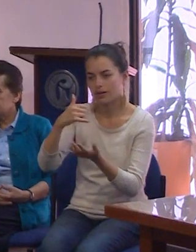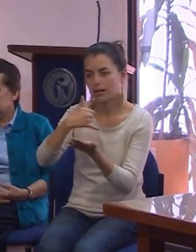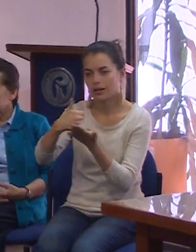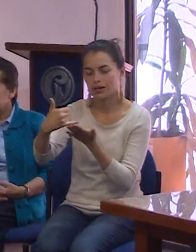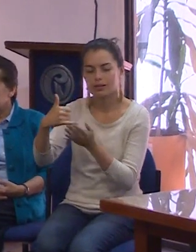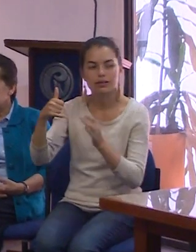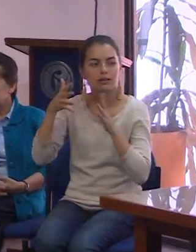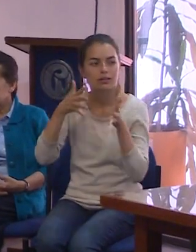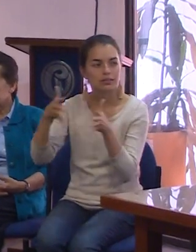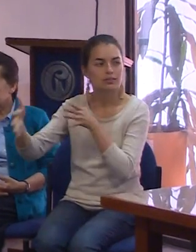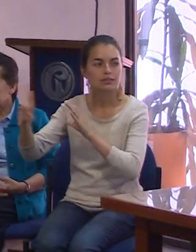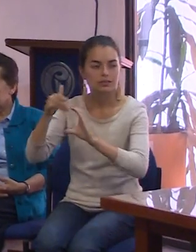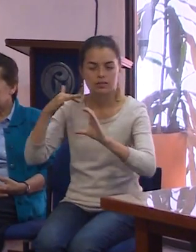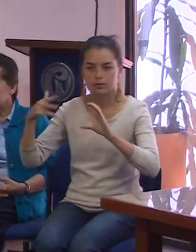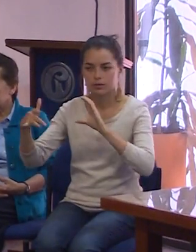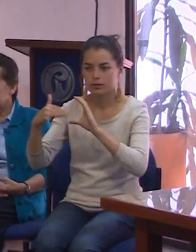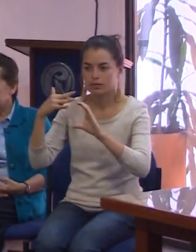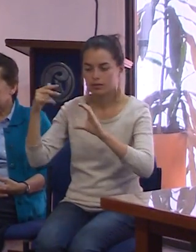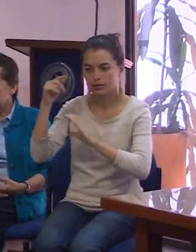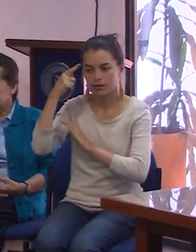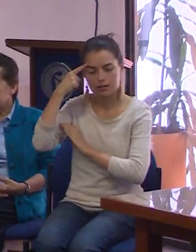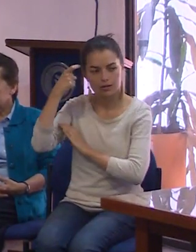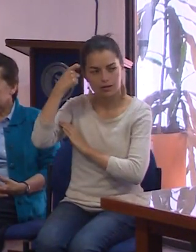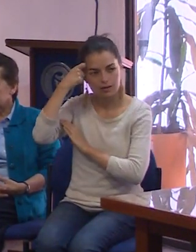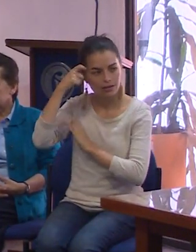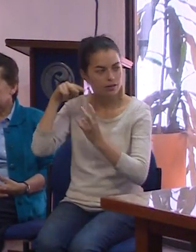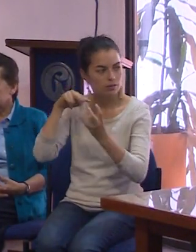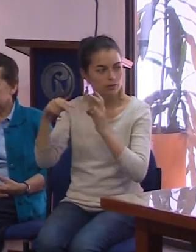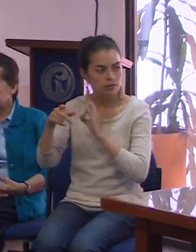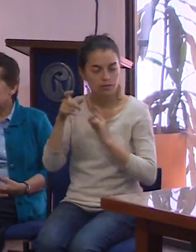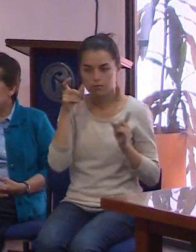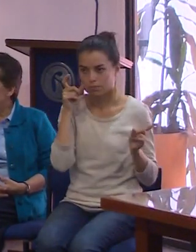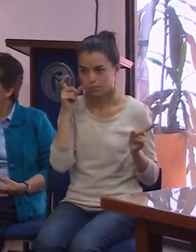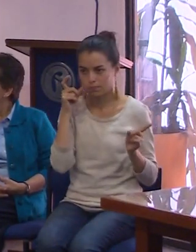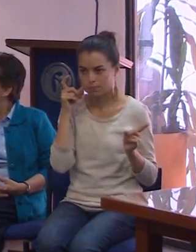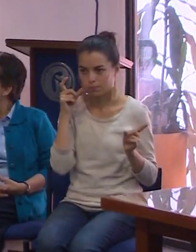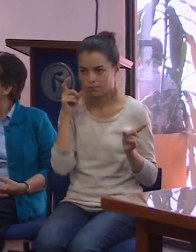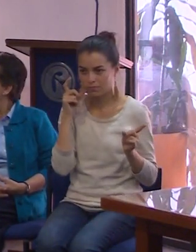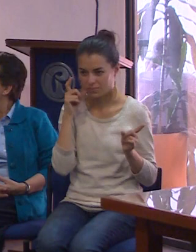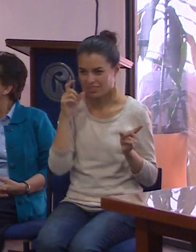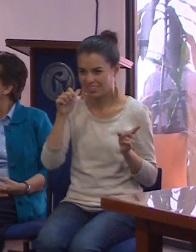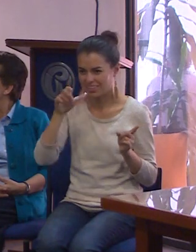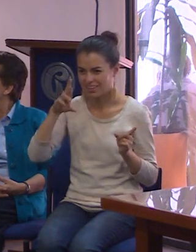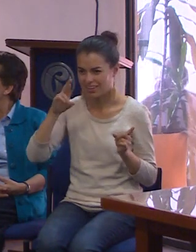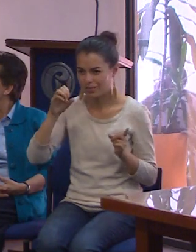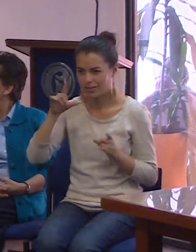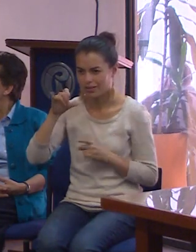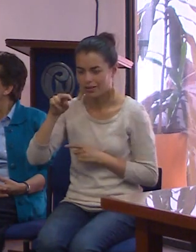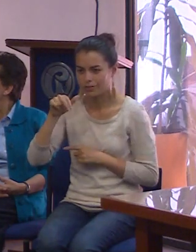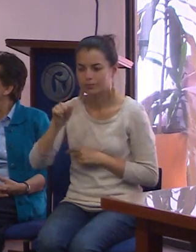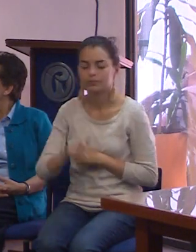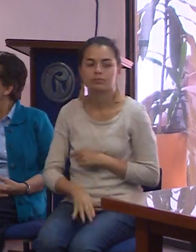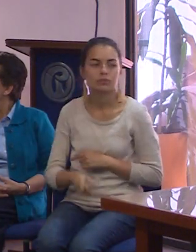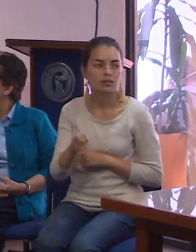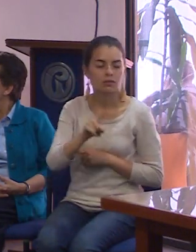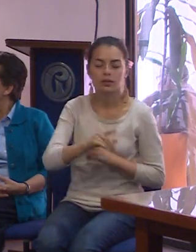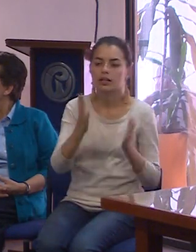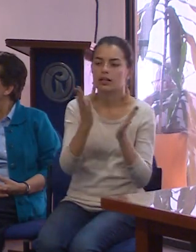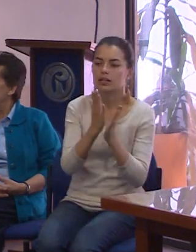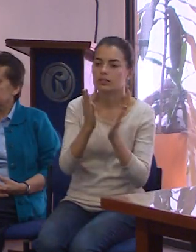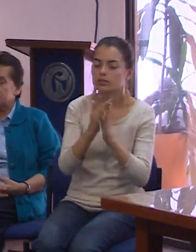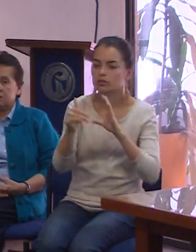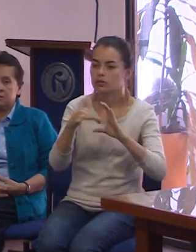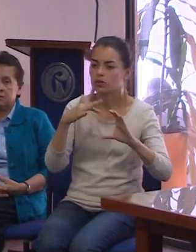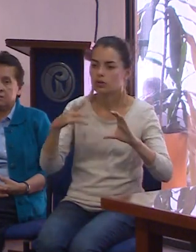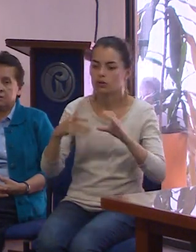Ambiental, Retos y Perspectivas, con la profesora Carolina Vargas. Estudios ecológicos para la conservación de los